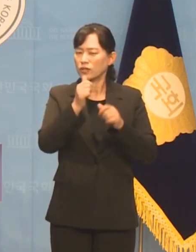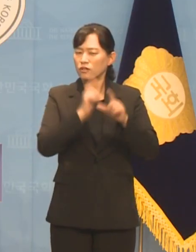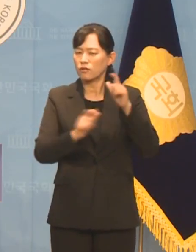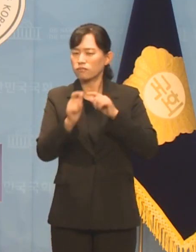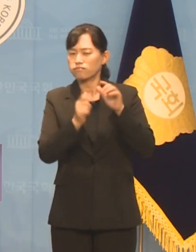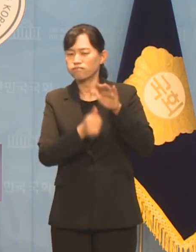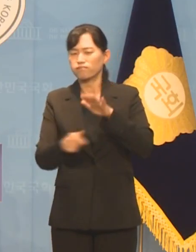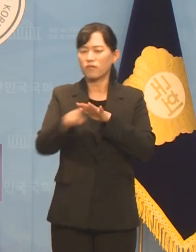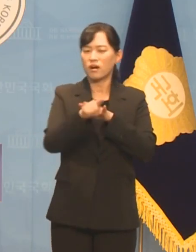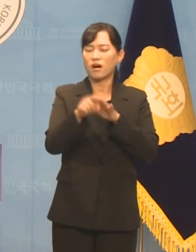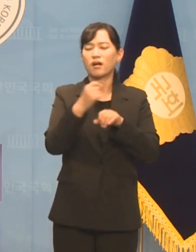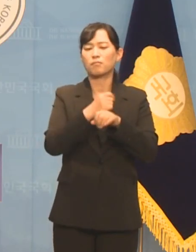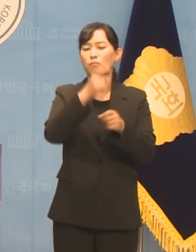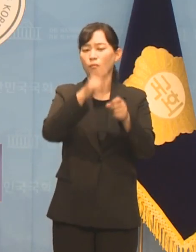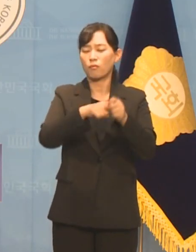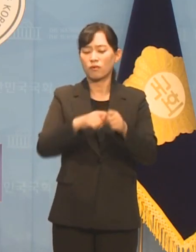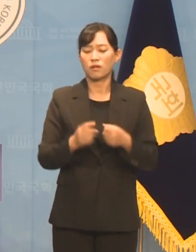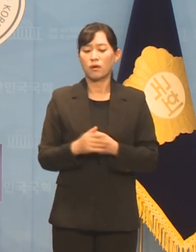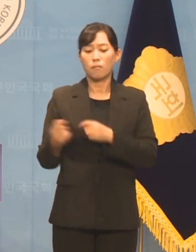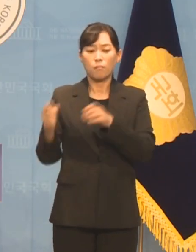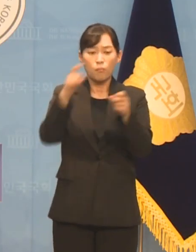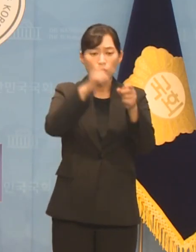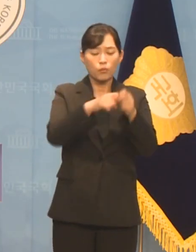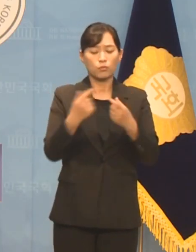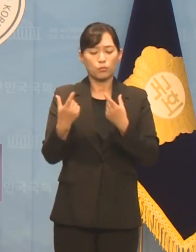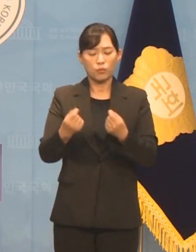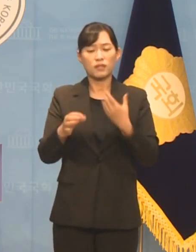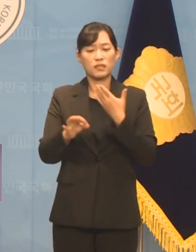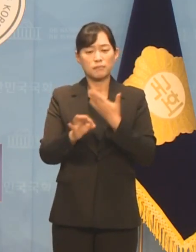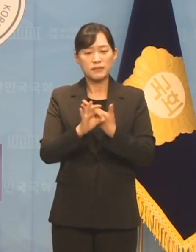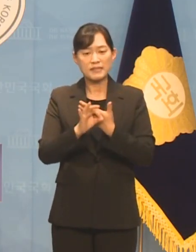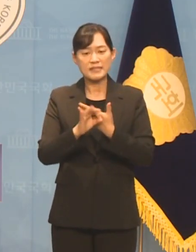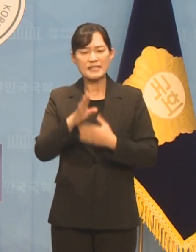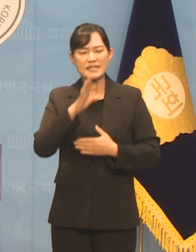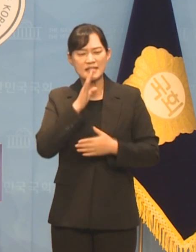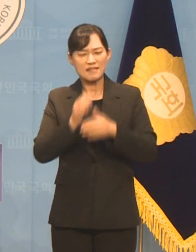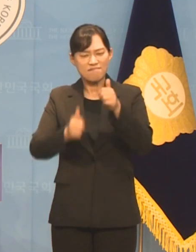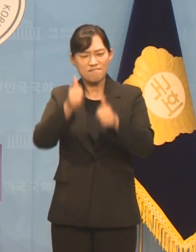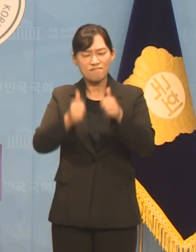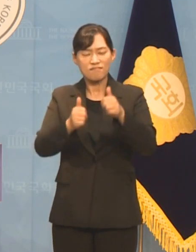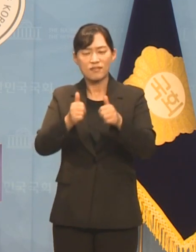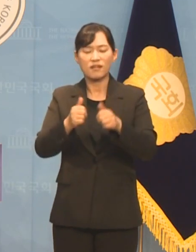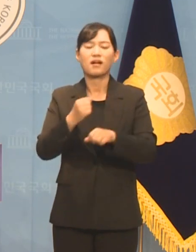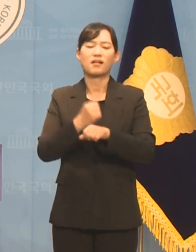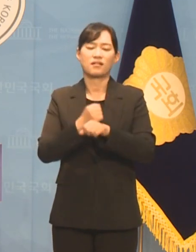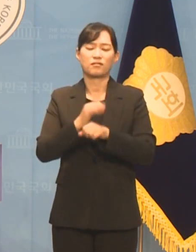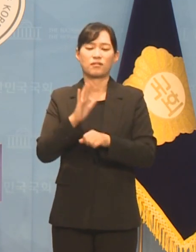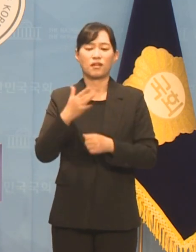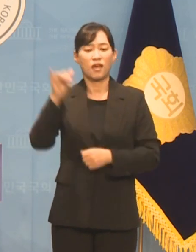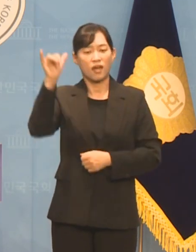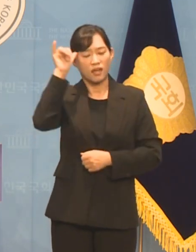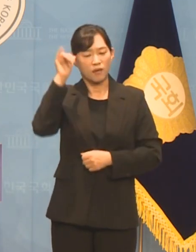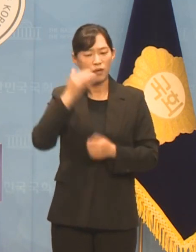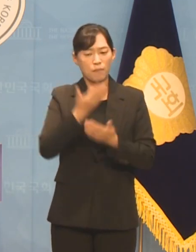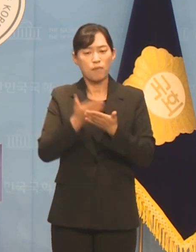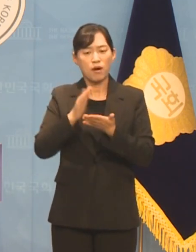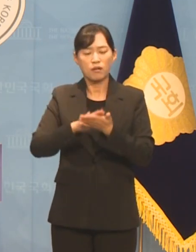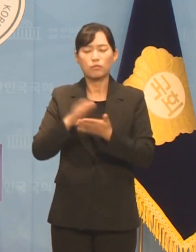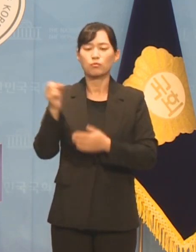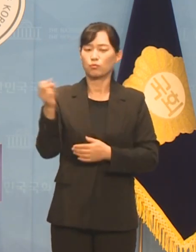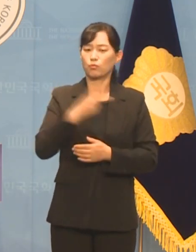전략입니다. 목표가 동일하다면 승부는 실행에서 갈리기 때문입니다. 우리는 AI 전환과 기후